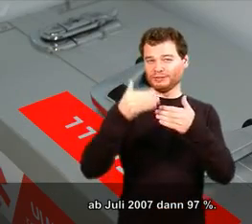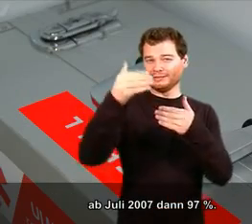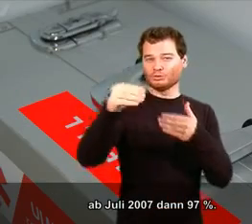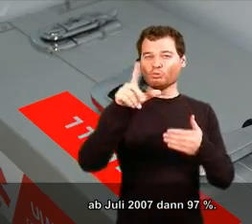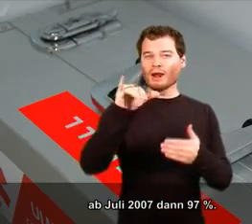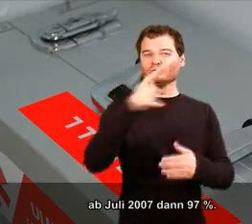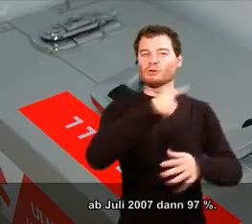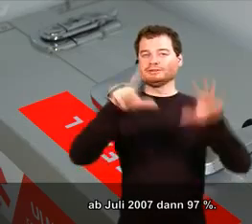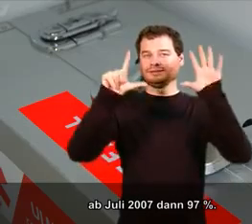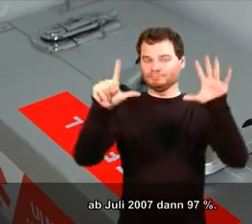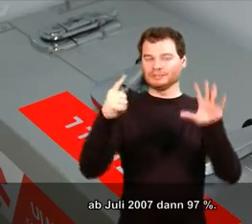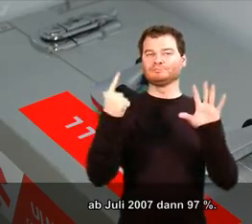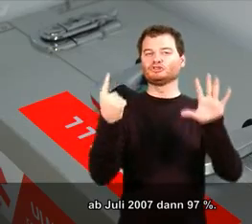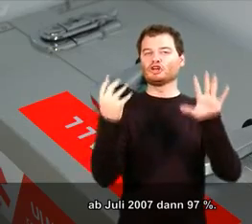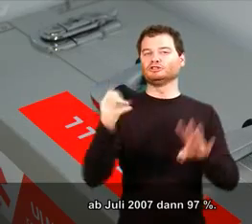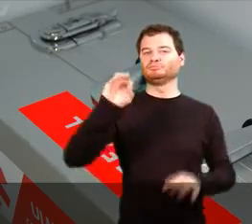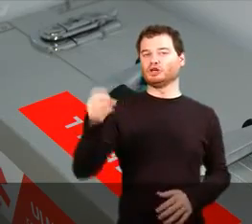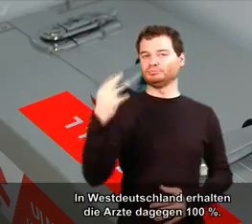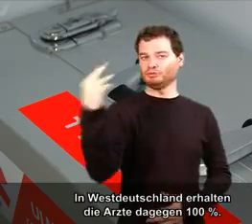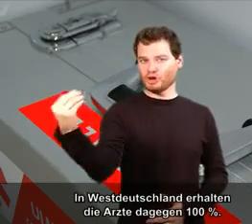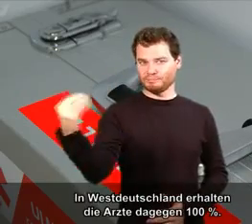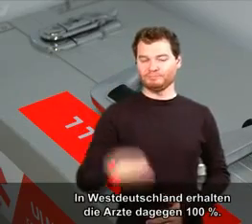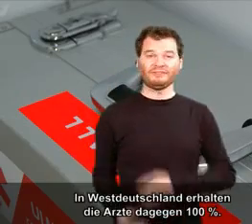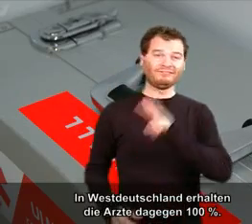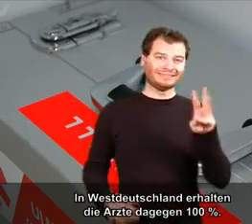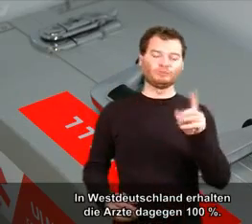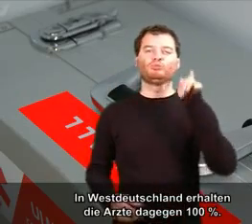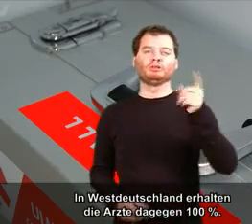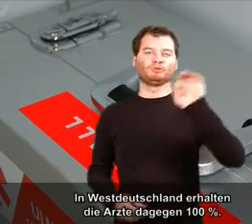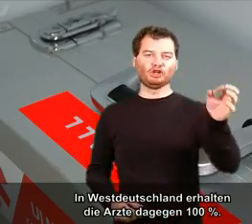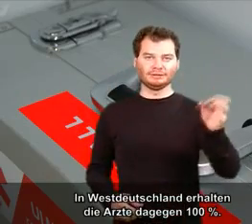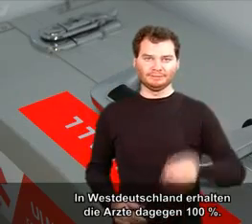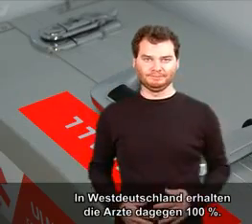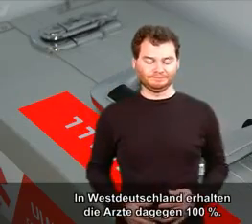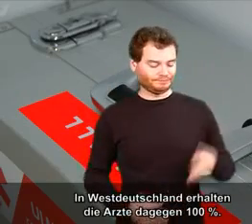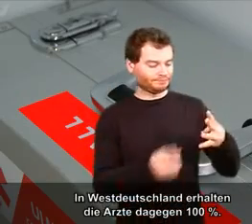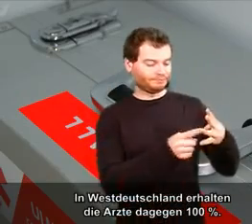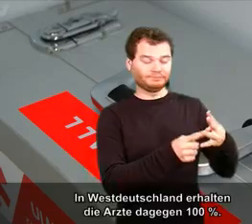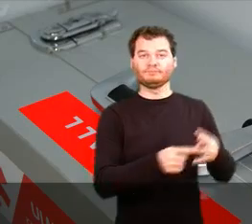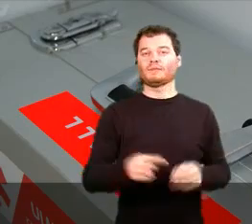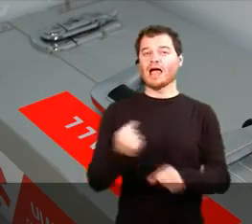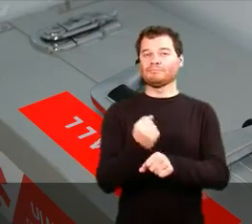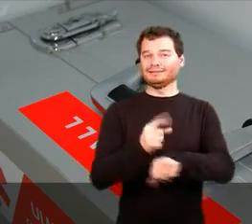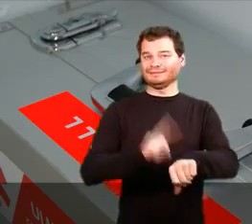dieser Tabellen, ab Juli 2007 dann 97%. In Westdeutschland erhalten die Ärzte dagegen 100%.